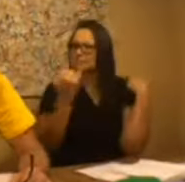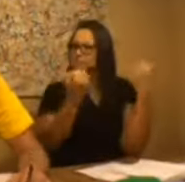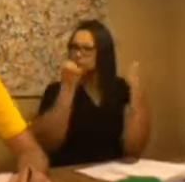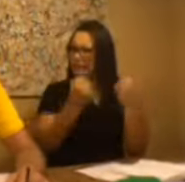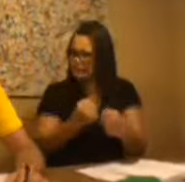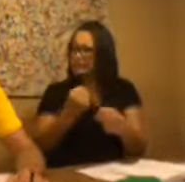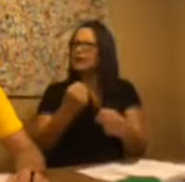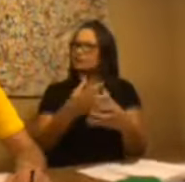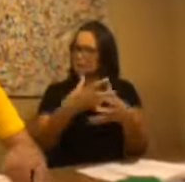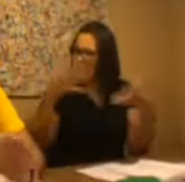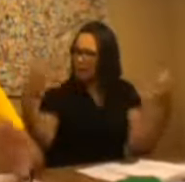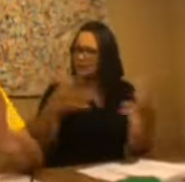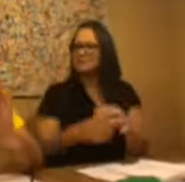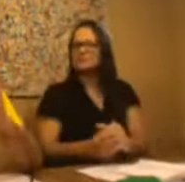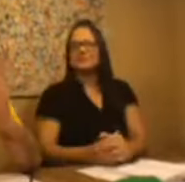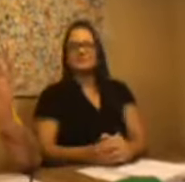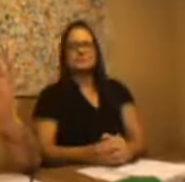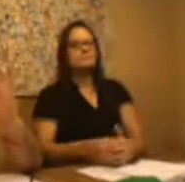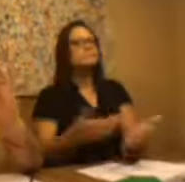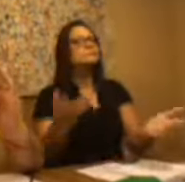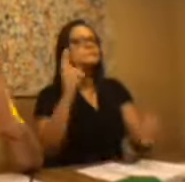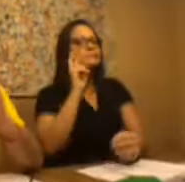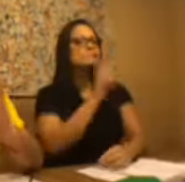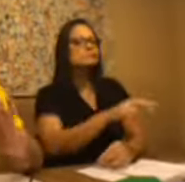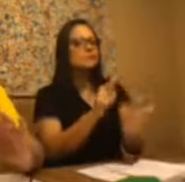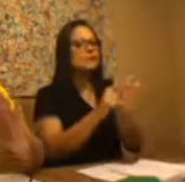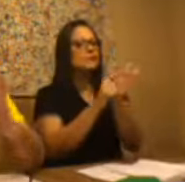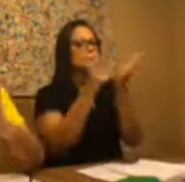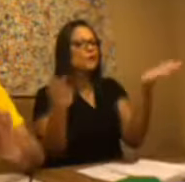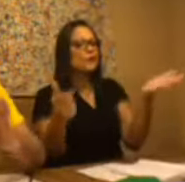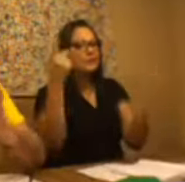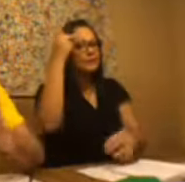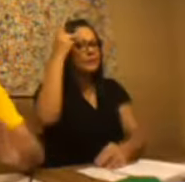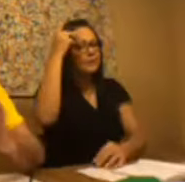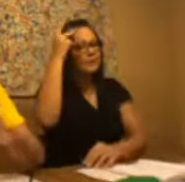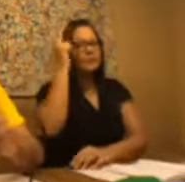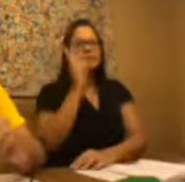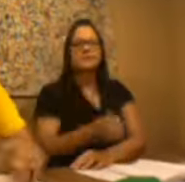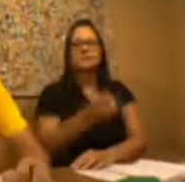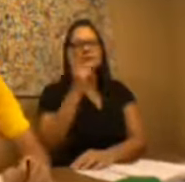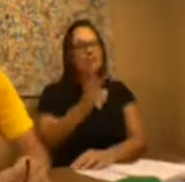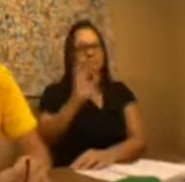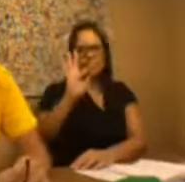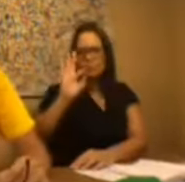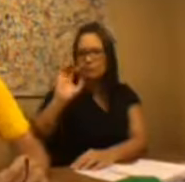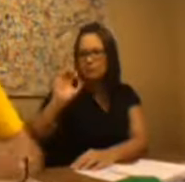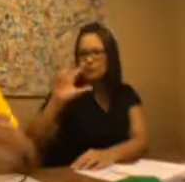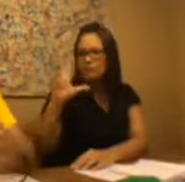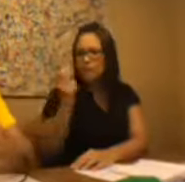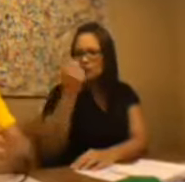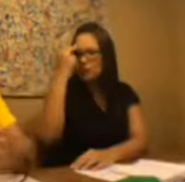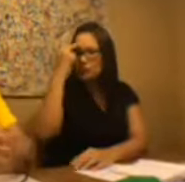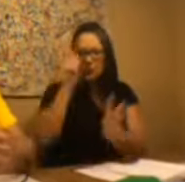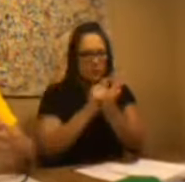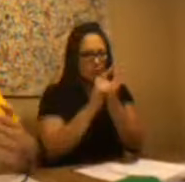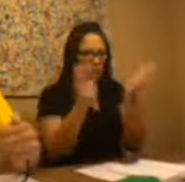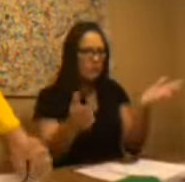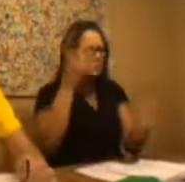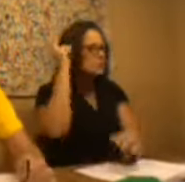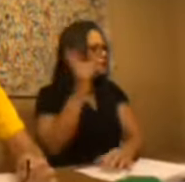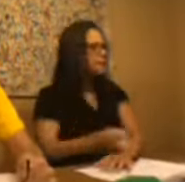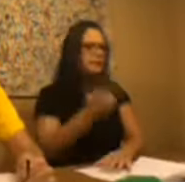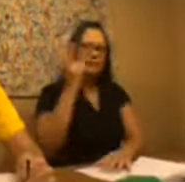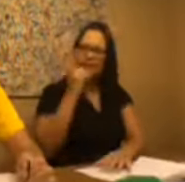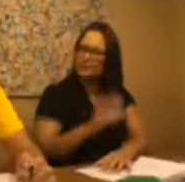lá a folha de são paulo sempre a folha de são paulo o